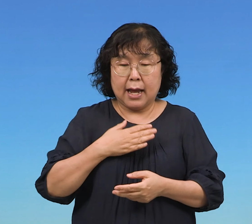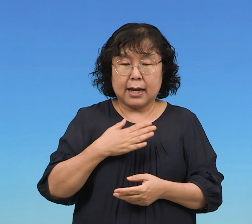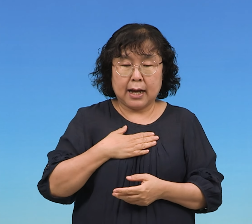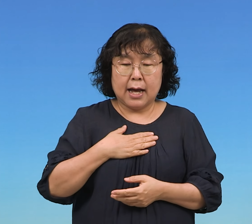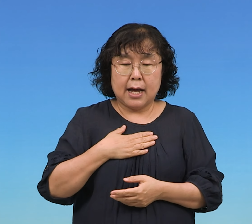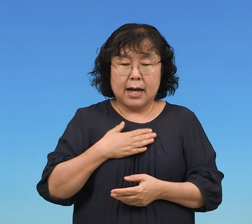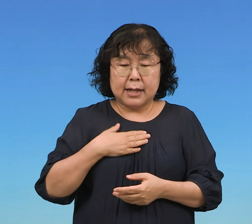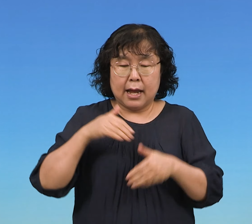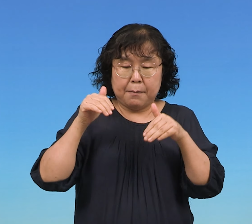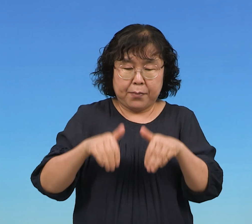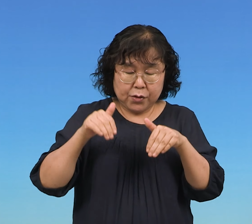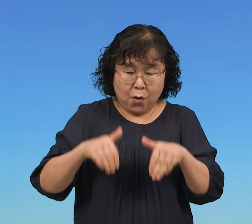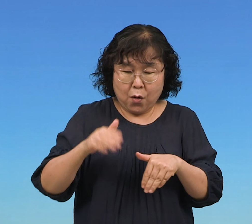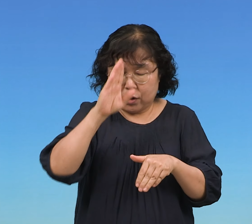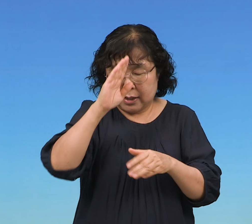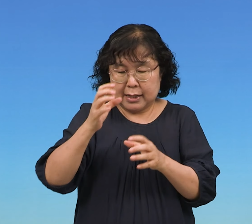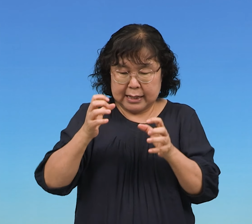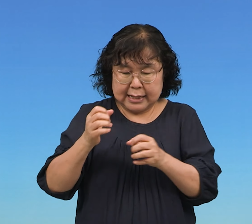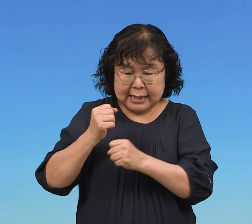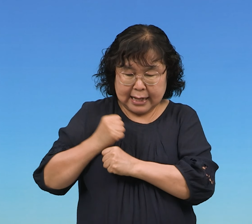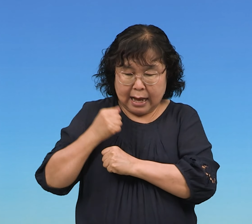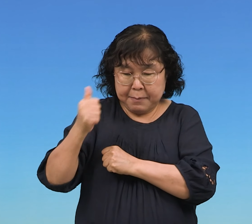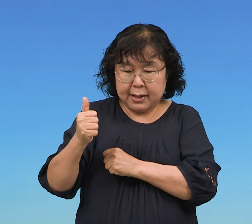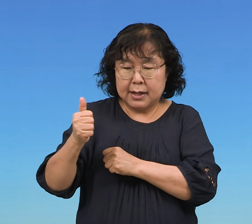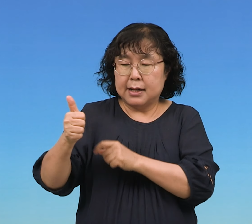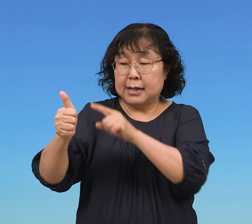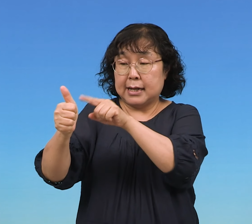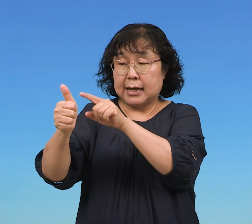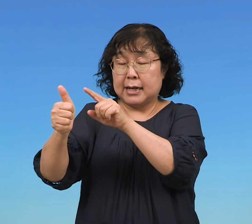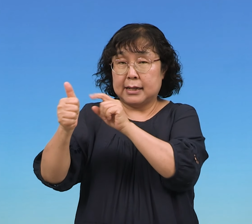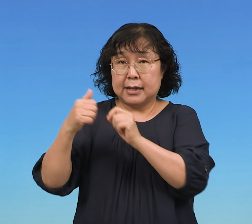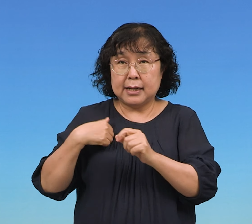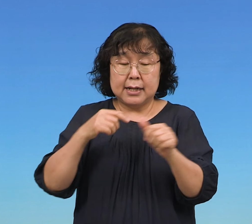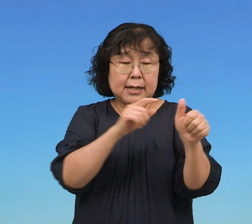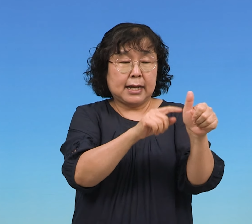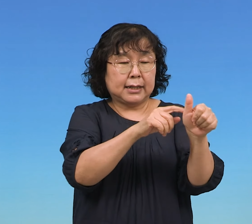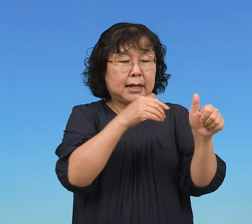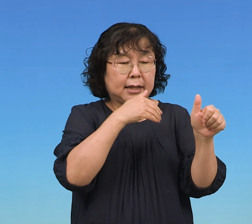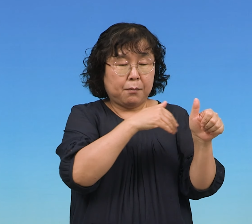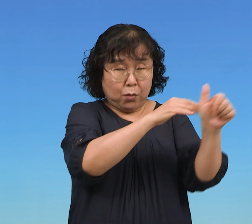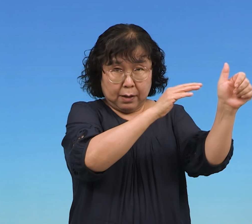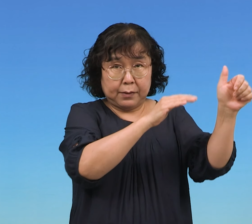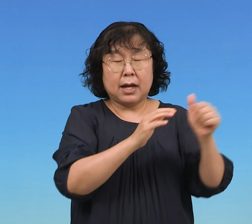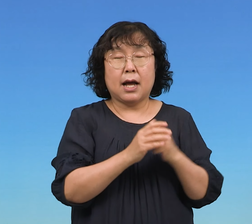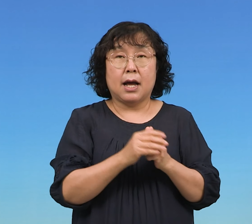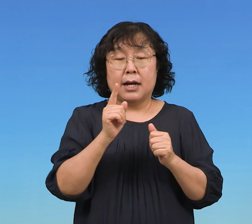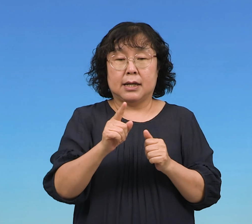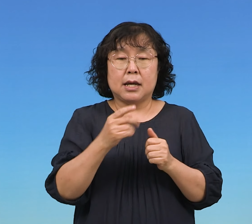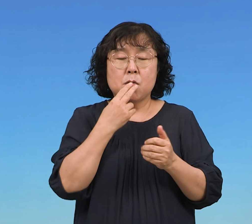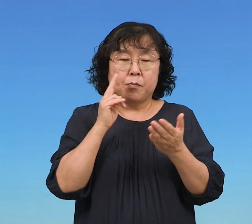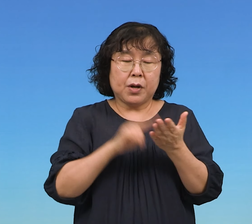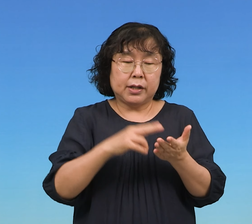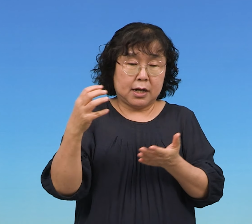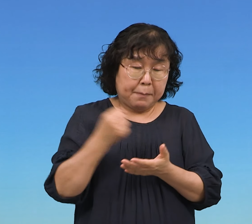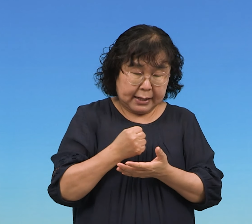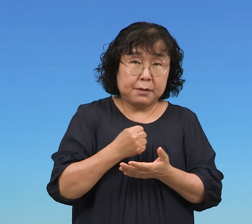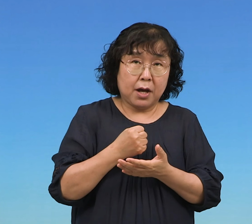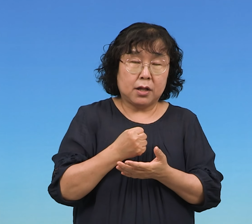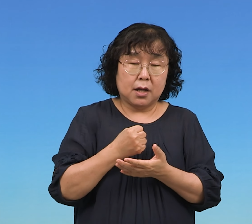일러서되 내가 내 신하 나만을 당신에게 보내오니 이 글이 당신에게 이르거든 당신은 그의